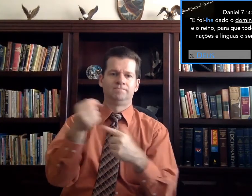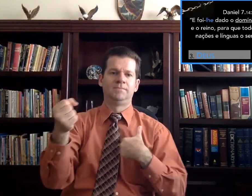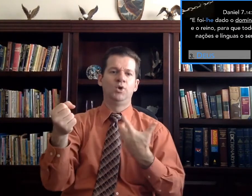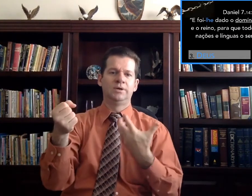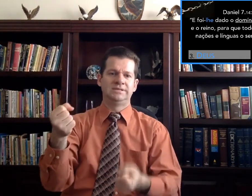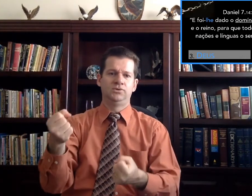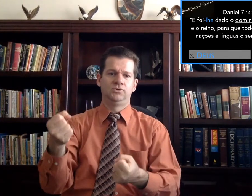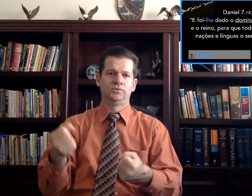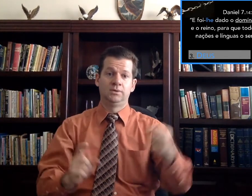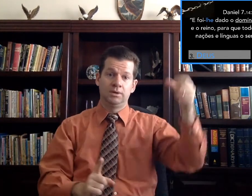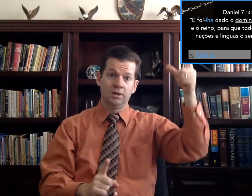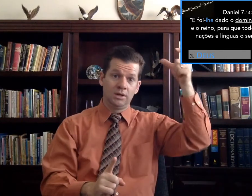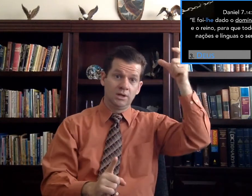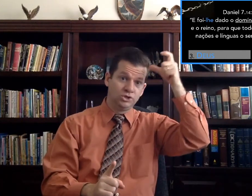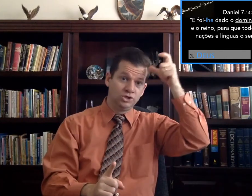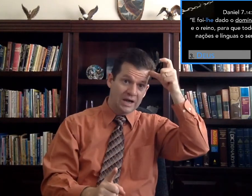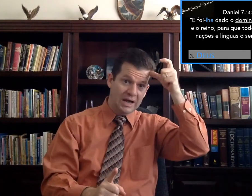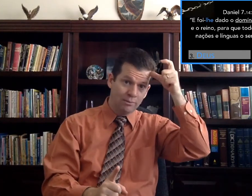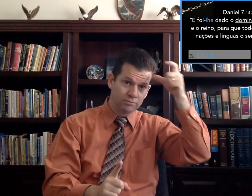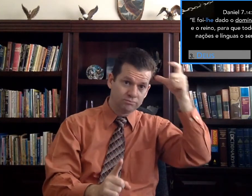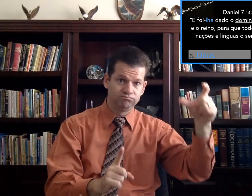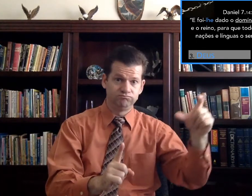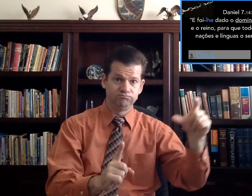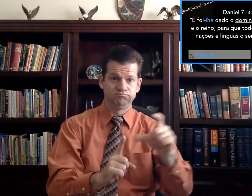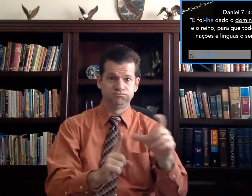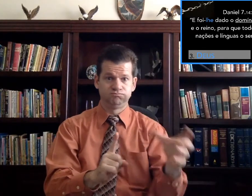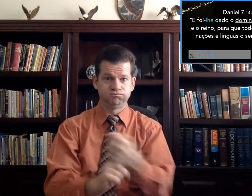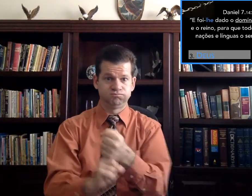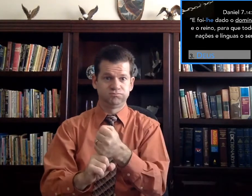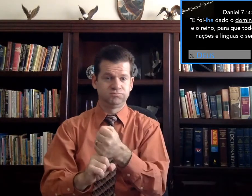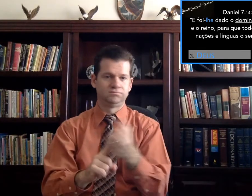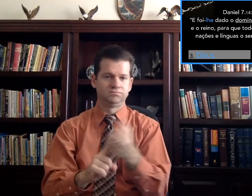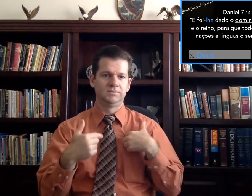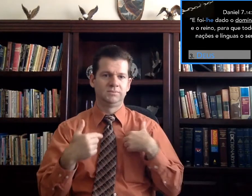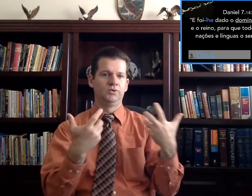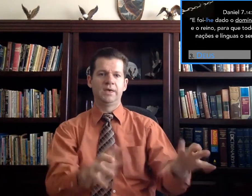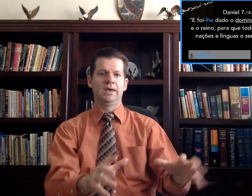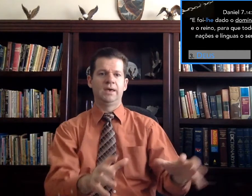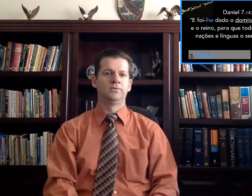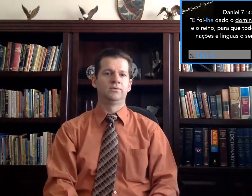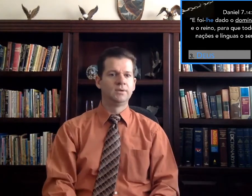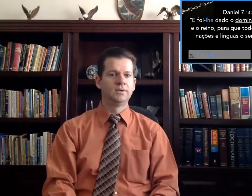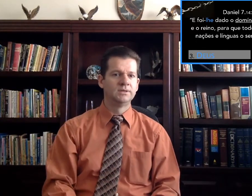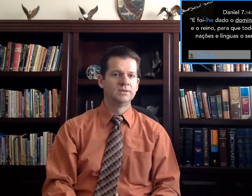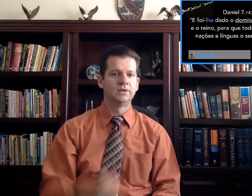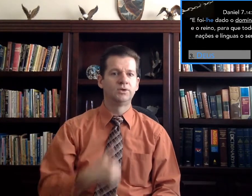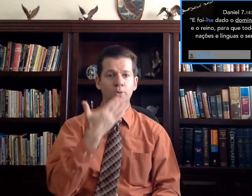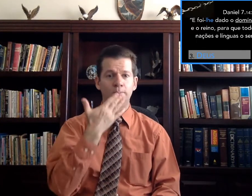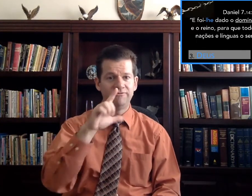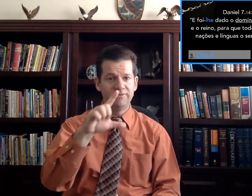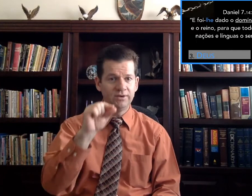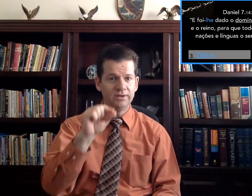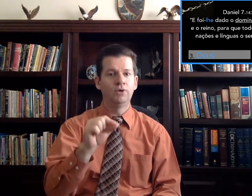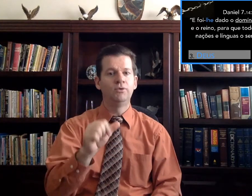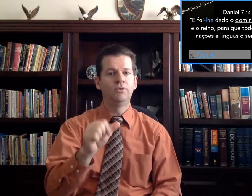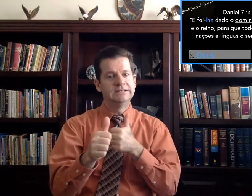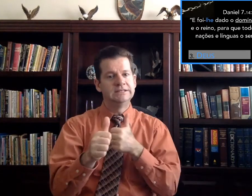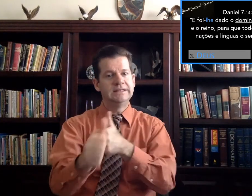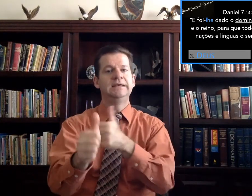eu aceito. Diabo, eu não quero. Certo? Eu prefiro então seguir